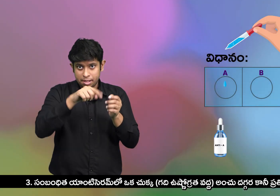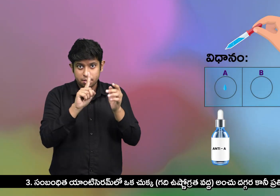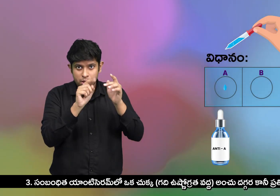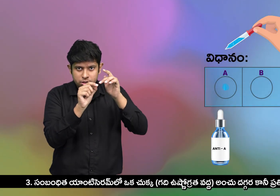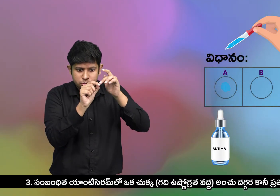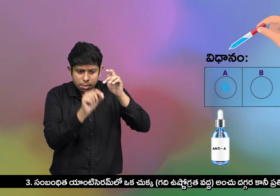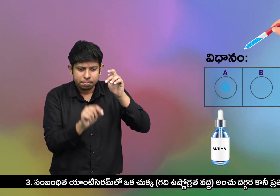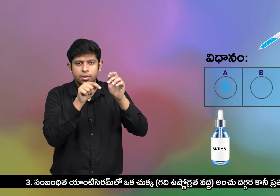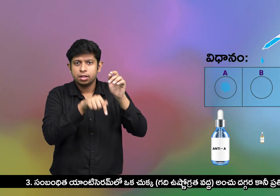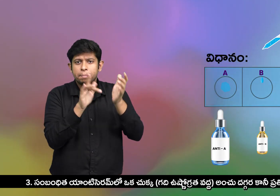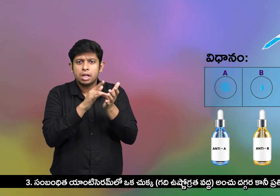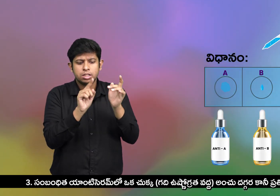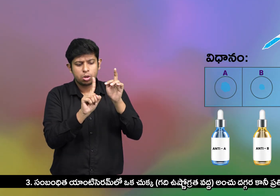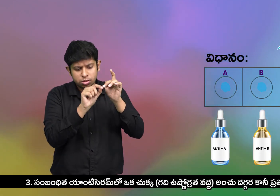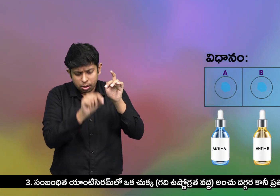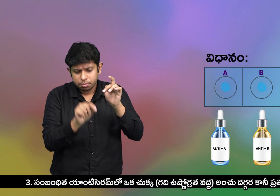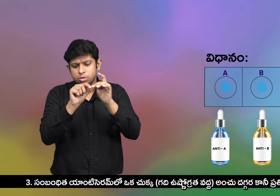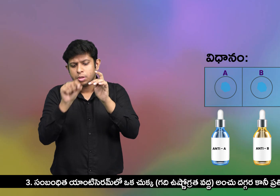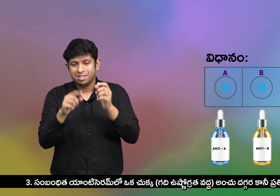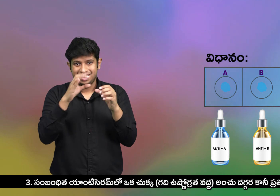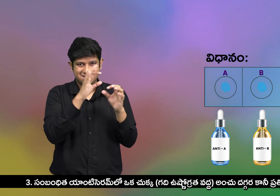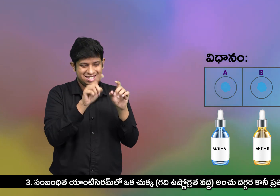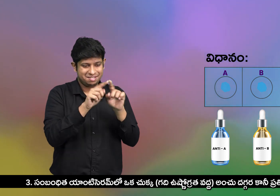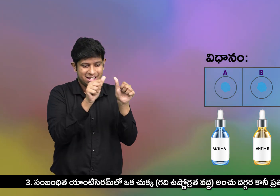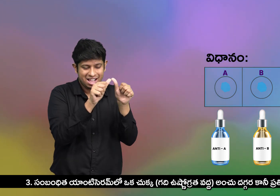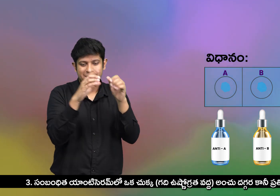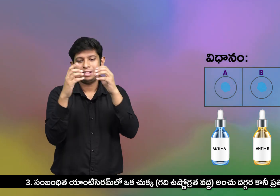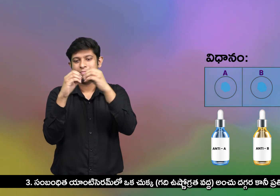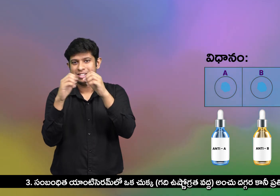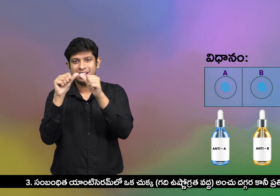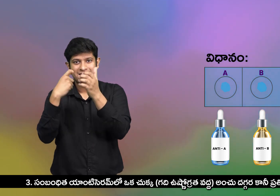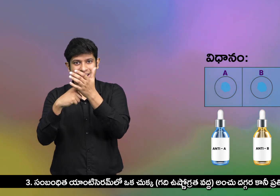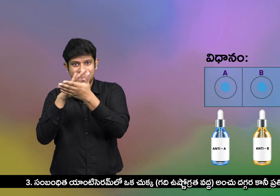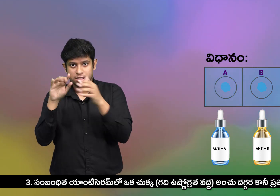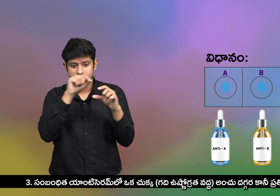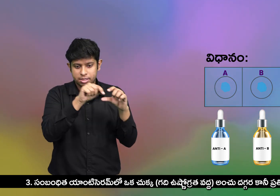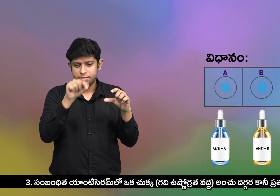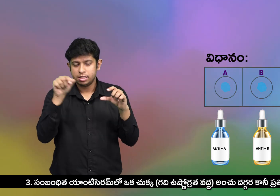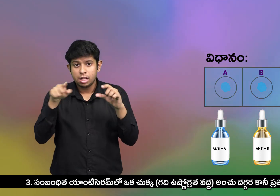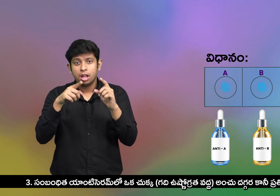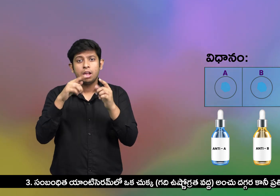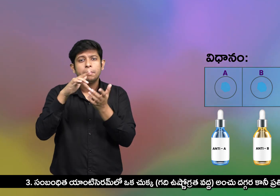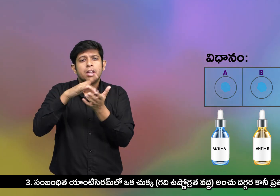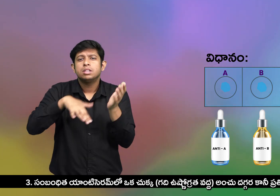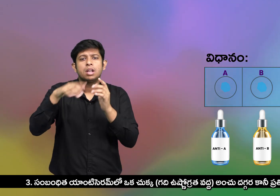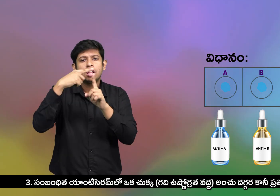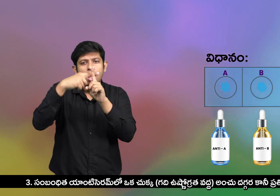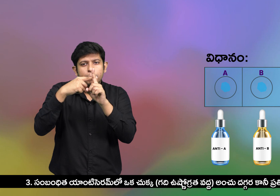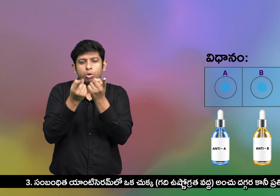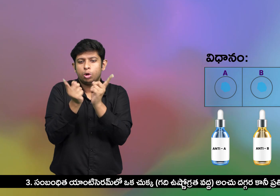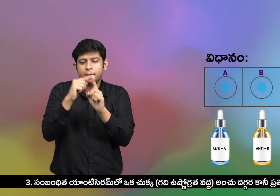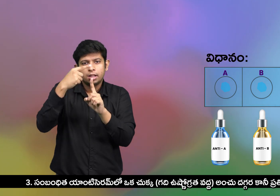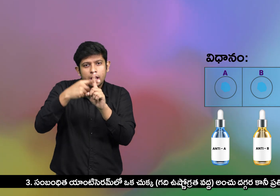సంబంధిత యాంటీసెరంలో ఒక చుక్క గది ఉష్ణోగ్రత వద్ద అంచు దగ్గర కాని ప్రతి